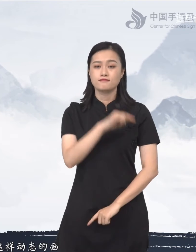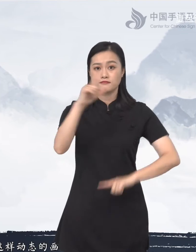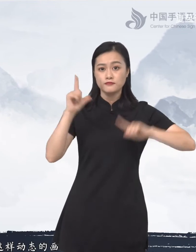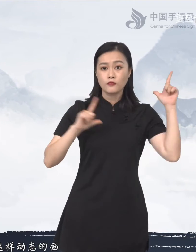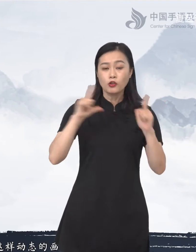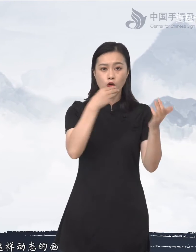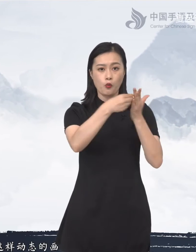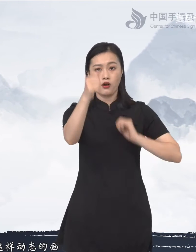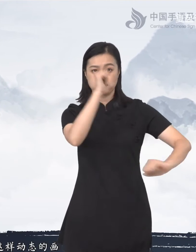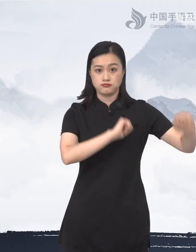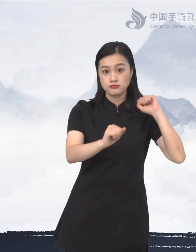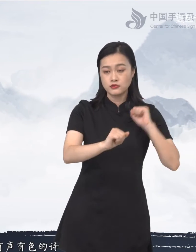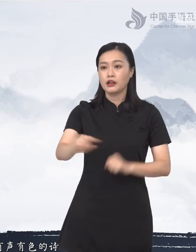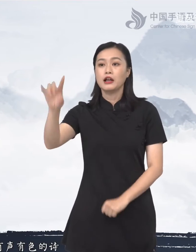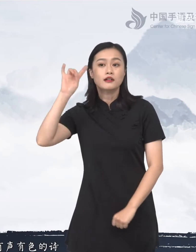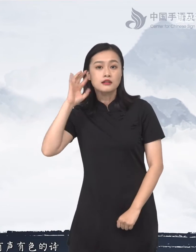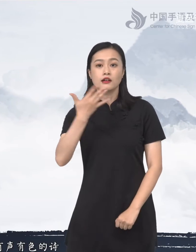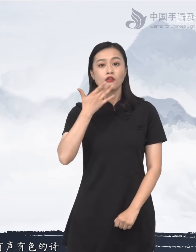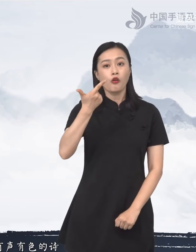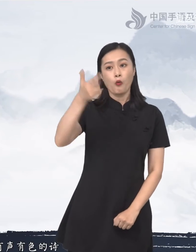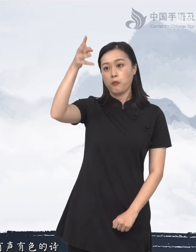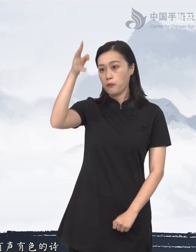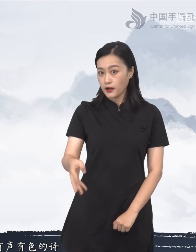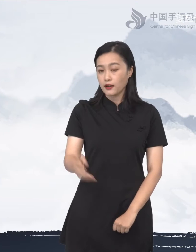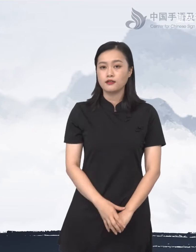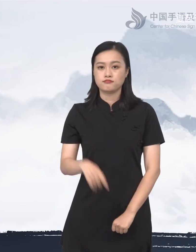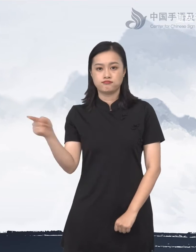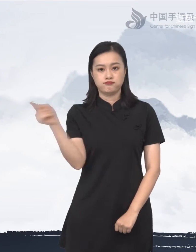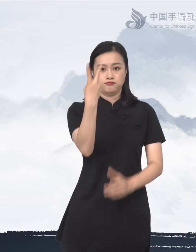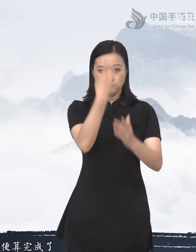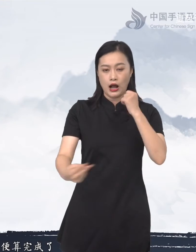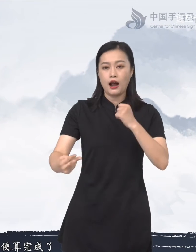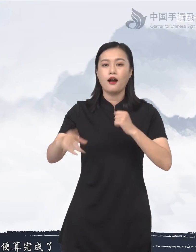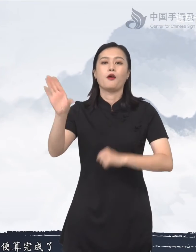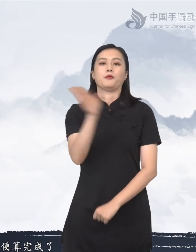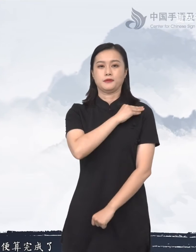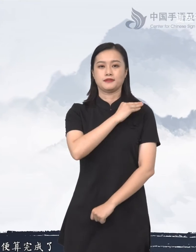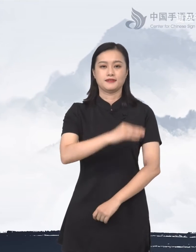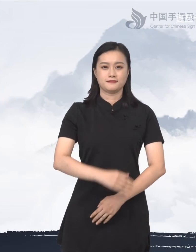动态的画，有声有色的诗便算完成了。